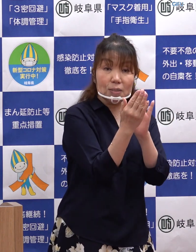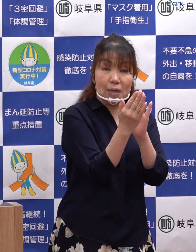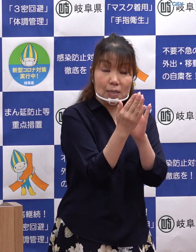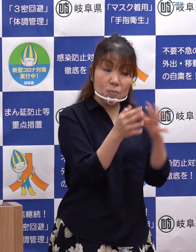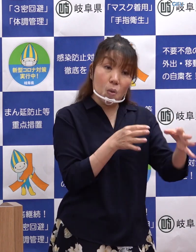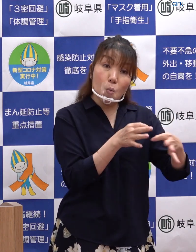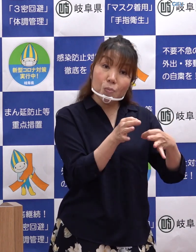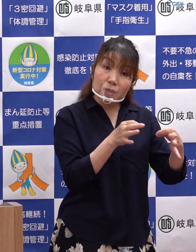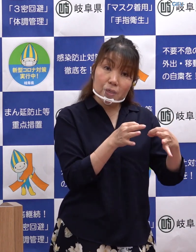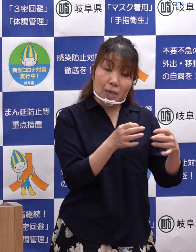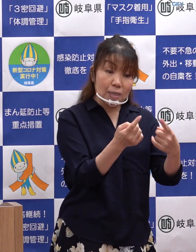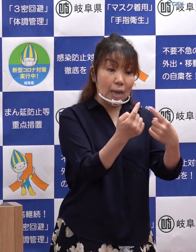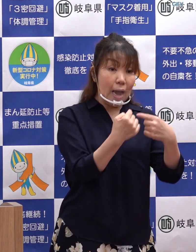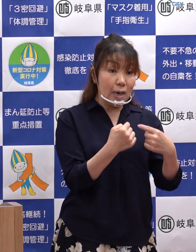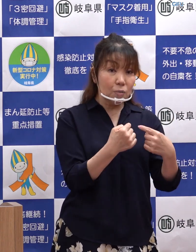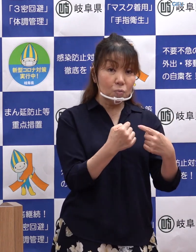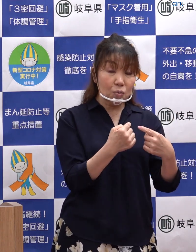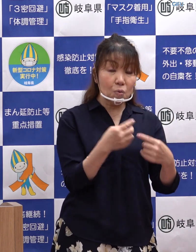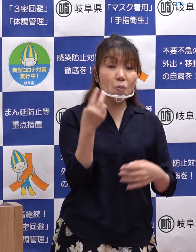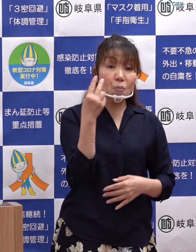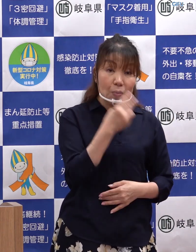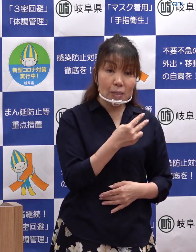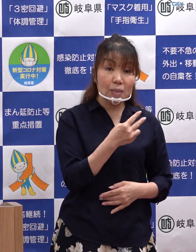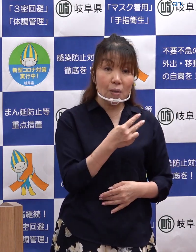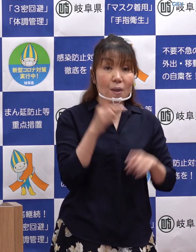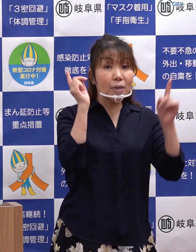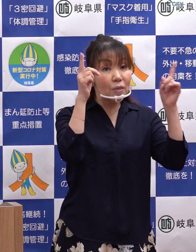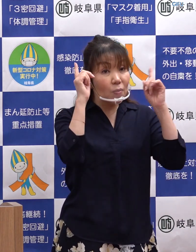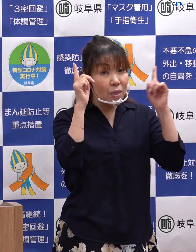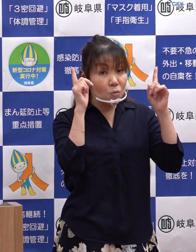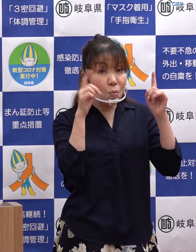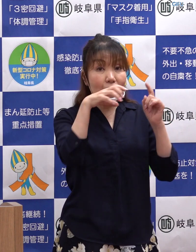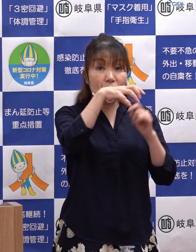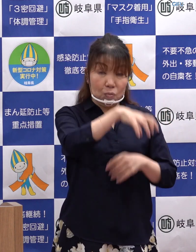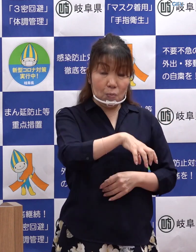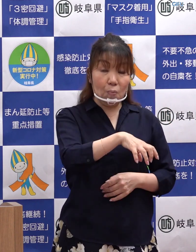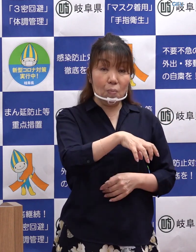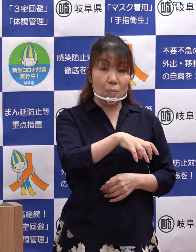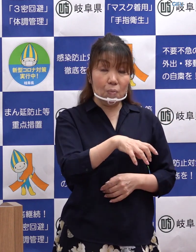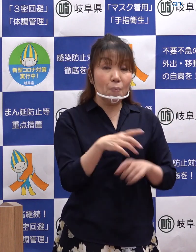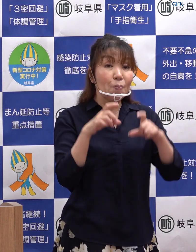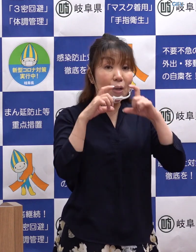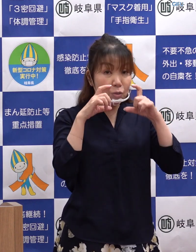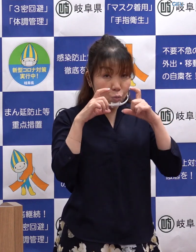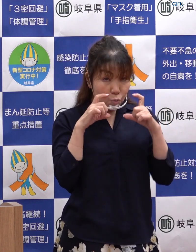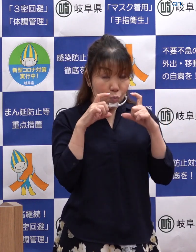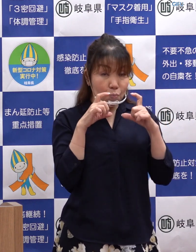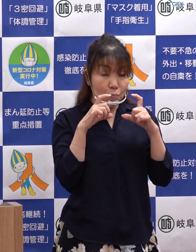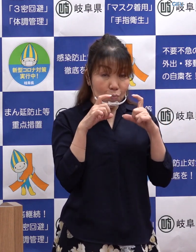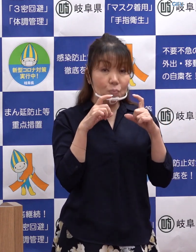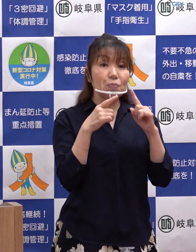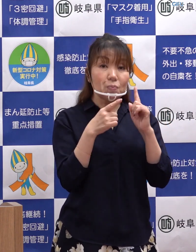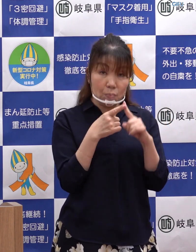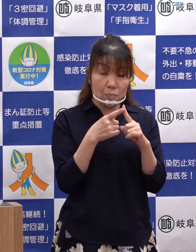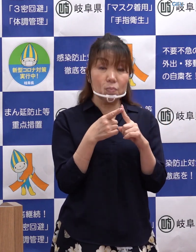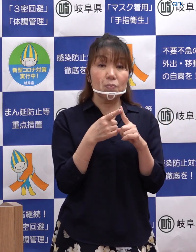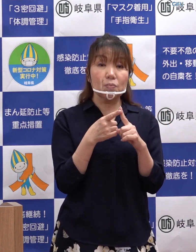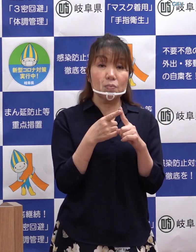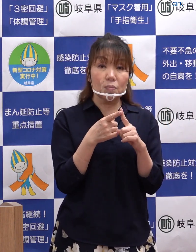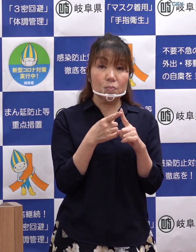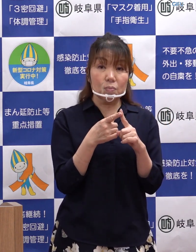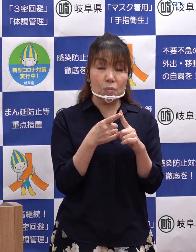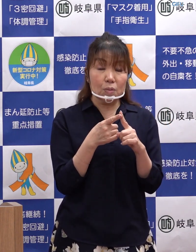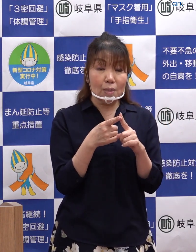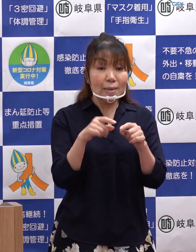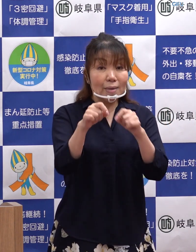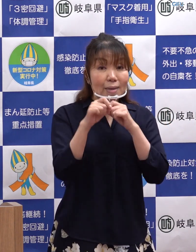のお店に入られる方、あるいはそのイベント会場に入られる方に対して、マスクの着用の徹底でありますとか、そうした